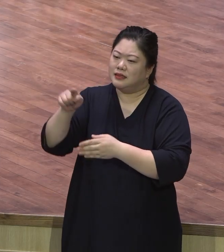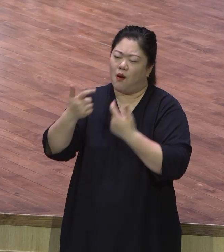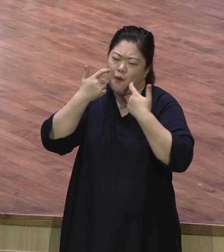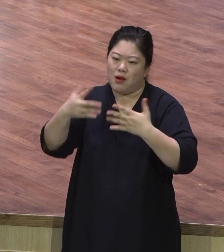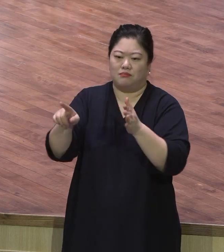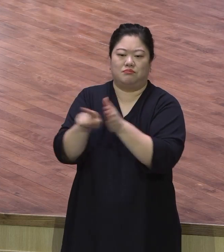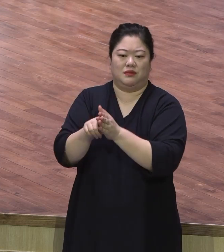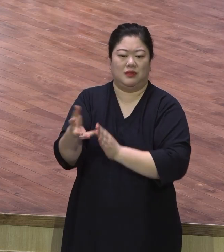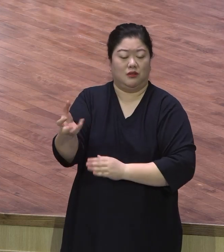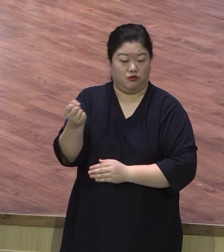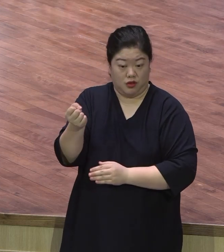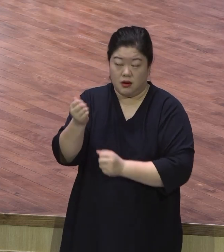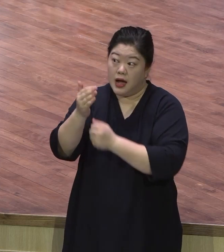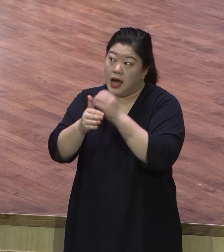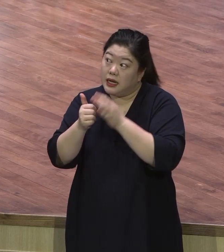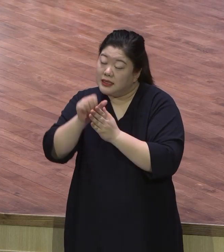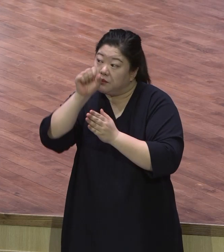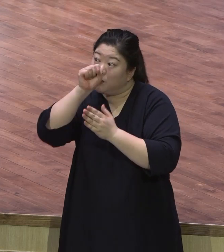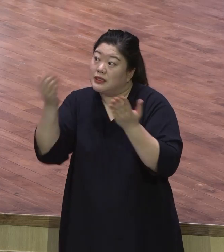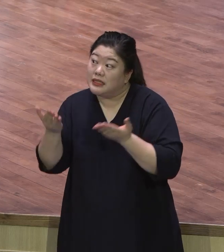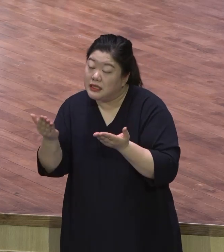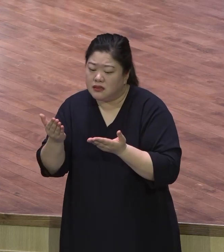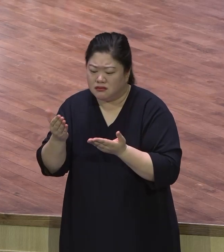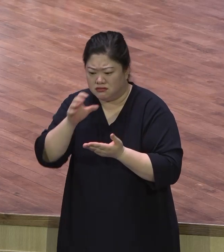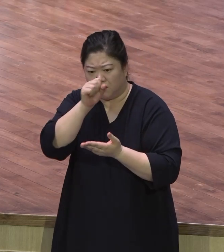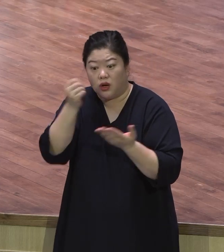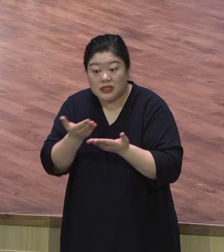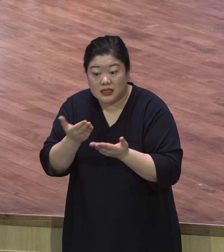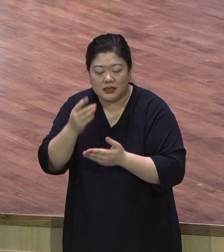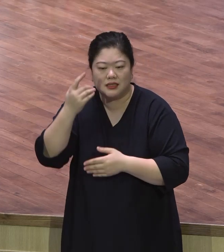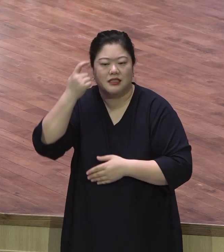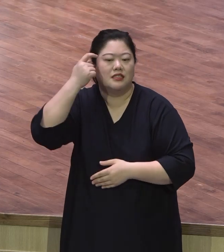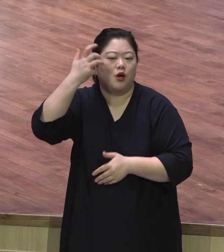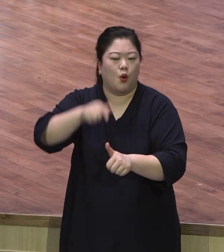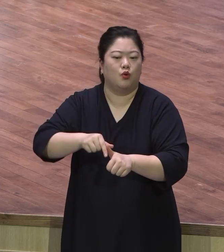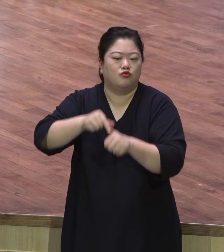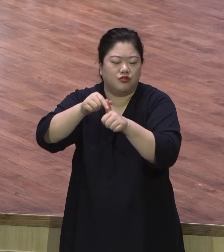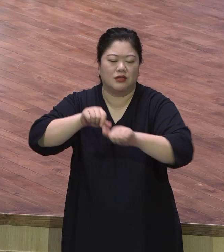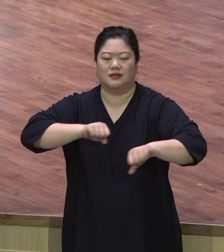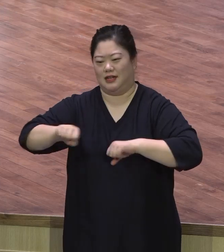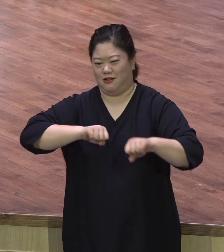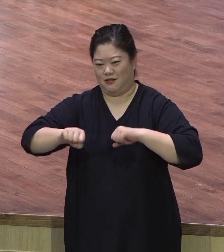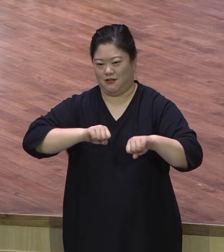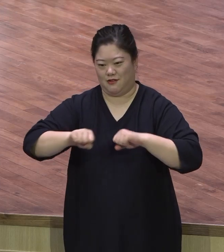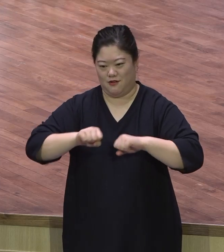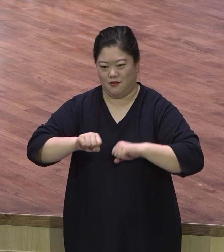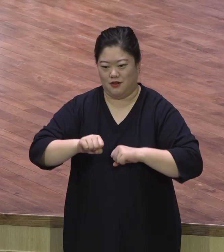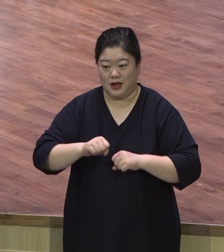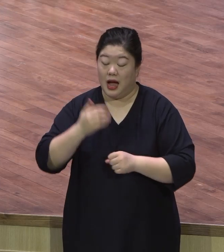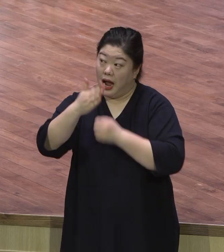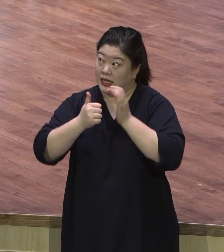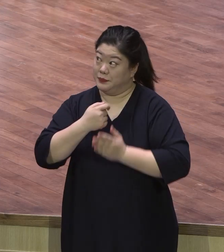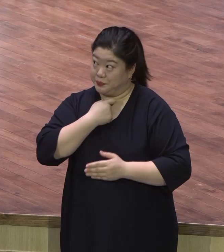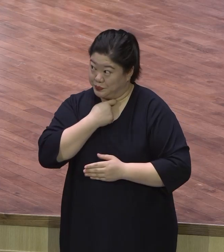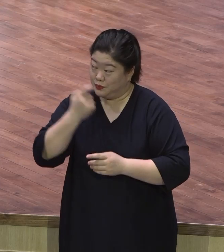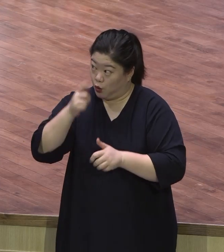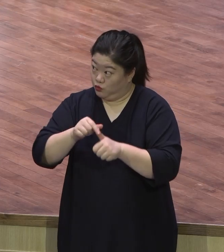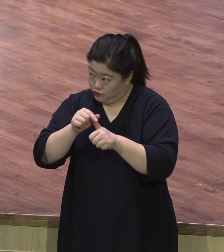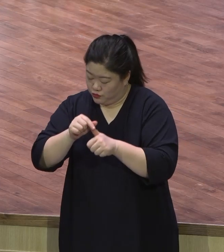하나님의 선한 사업 다시 말해서 생명 살리는 보금사업 생명 살리는 보금사업에